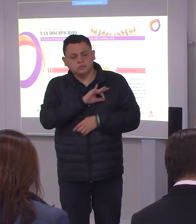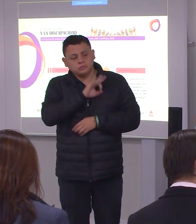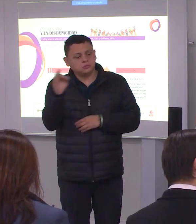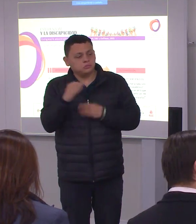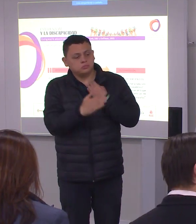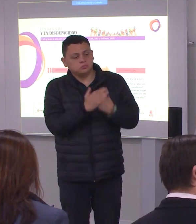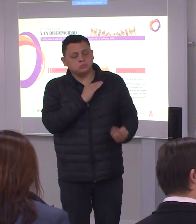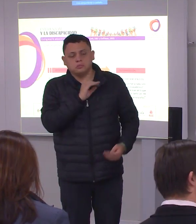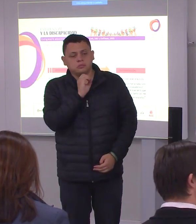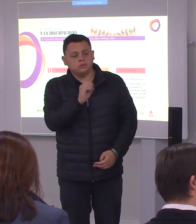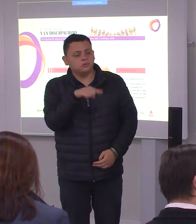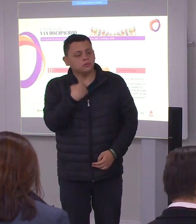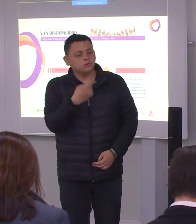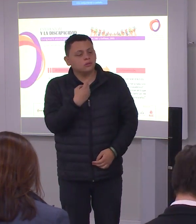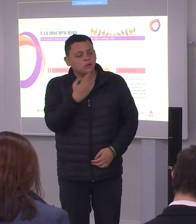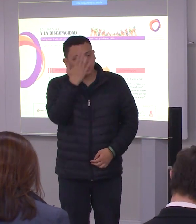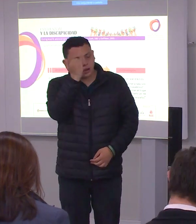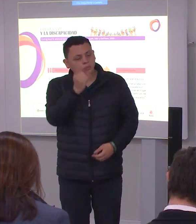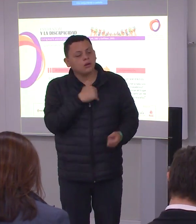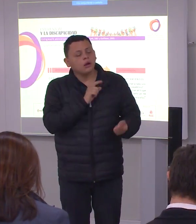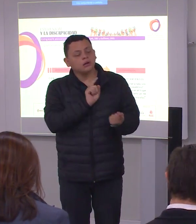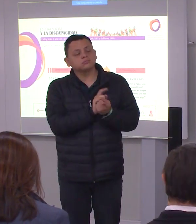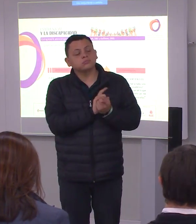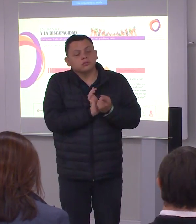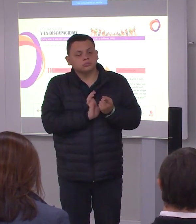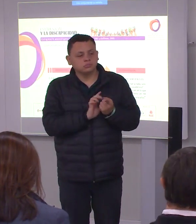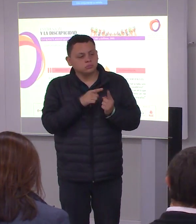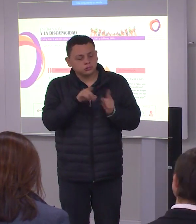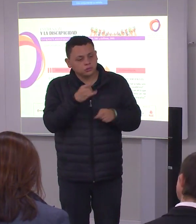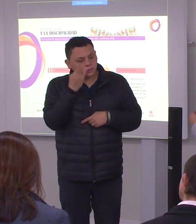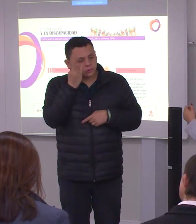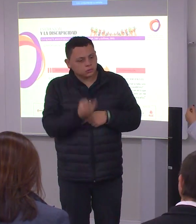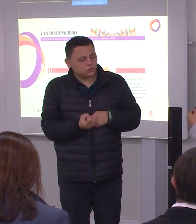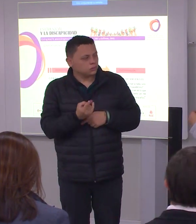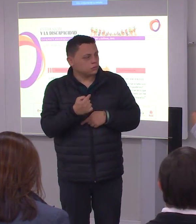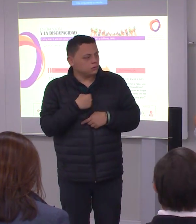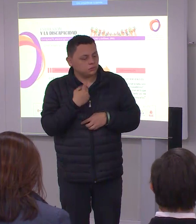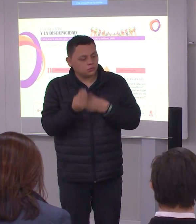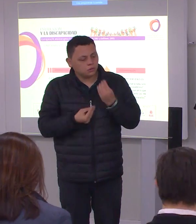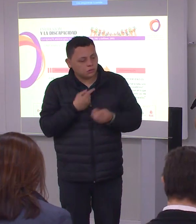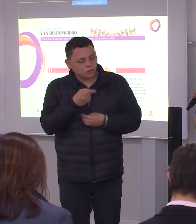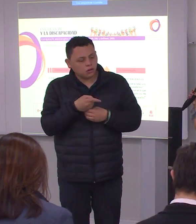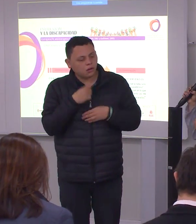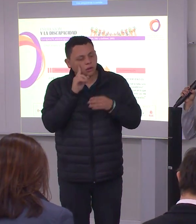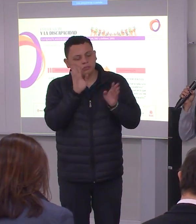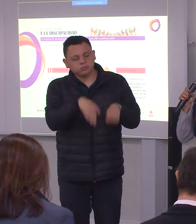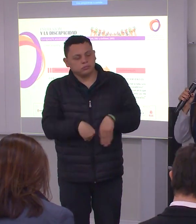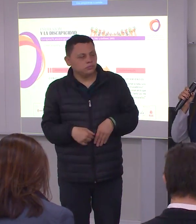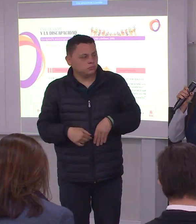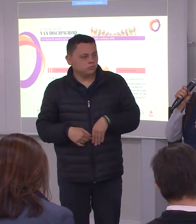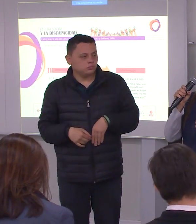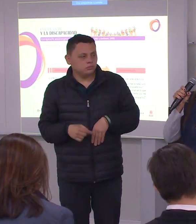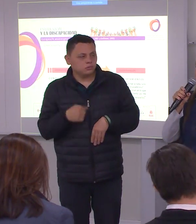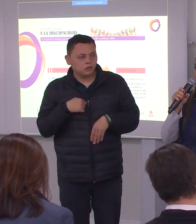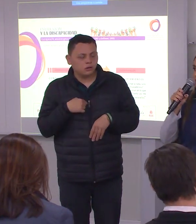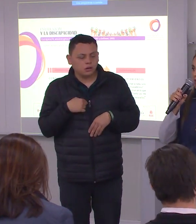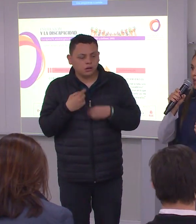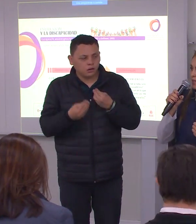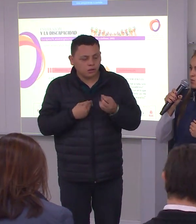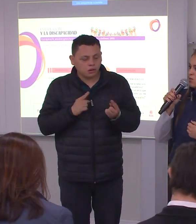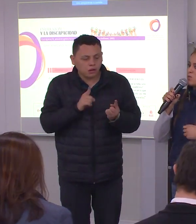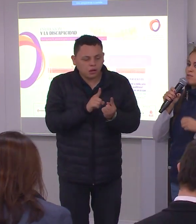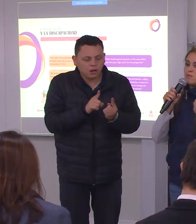invitan a nada solo me buscan por lo académico ellos no se interesan en lo que yo hago por lo tanto yo me abstengo de